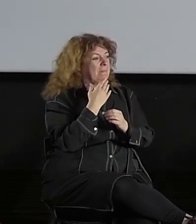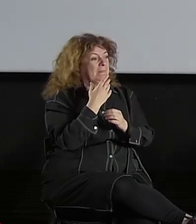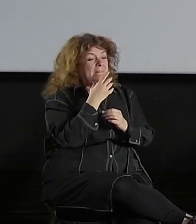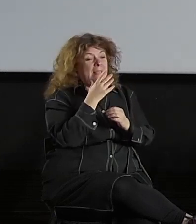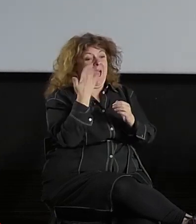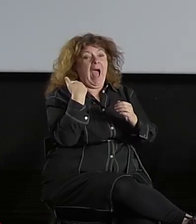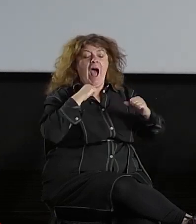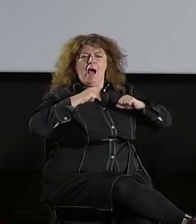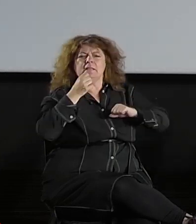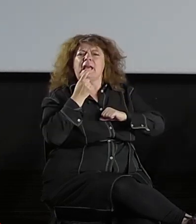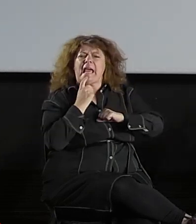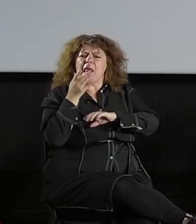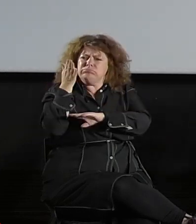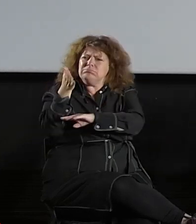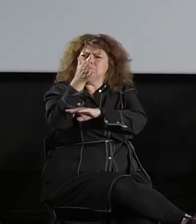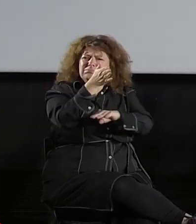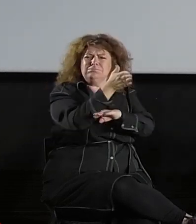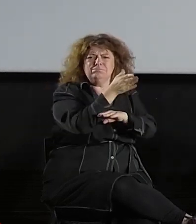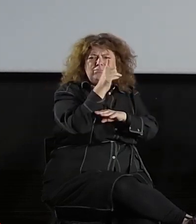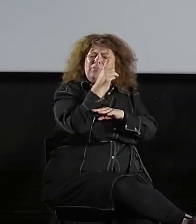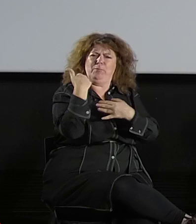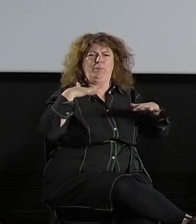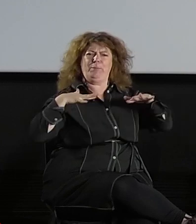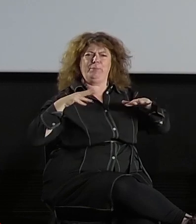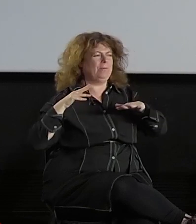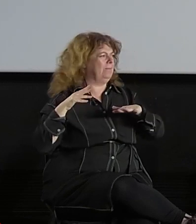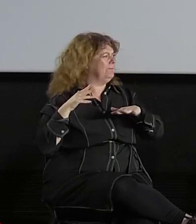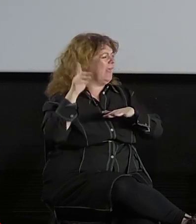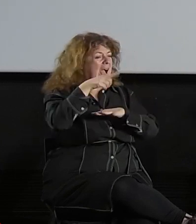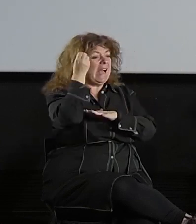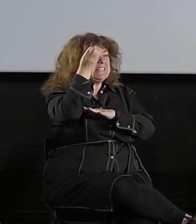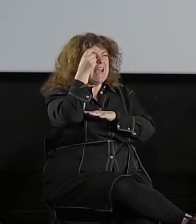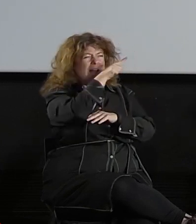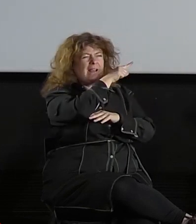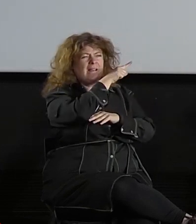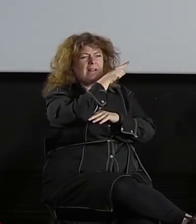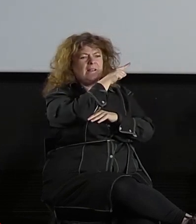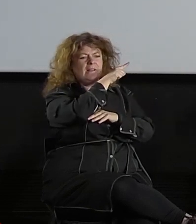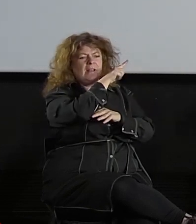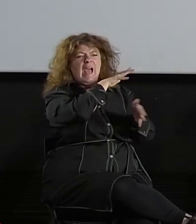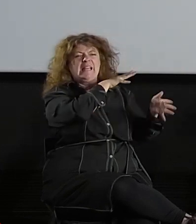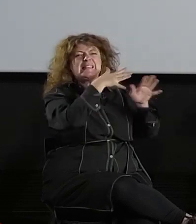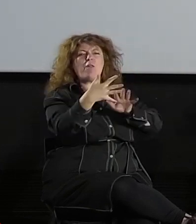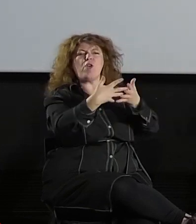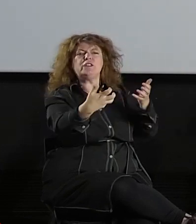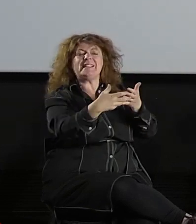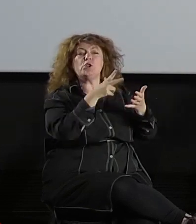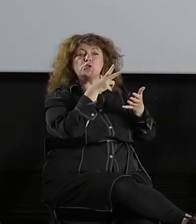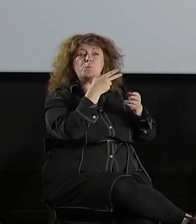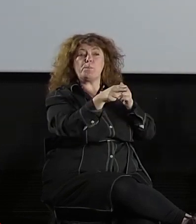dando charlas eh incluso daba charlas a raíz de una traducción de textos políticos de Helen Keller de un libro que se llama